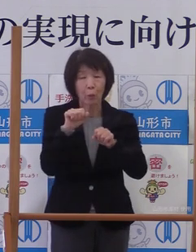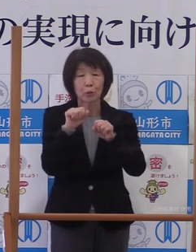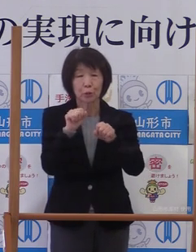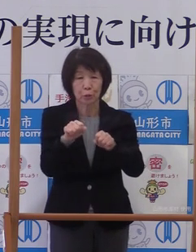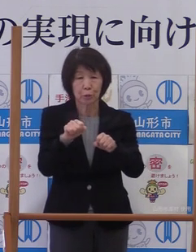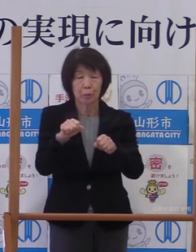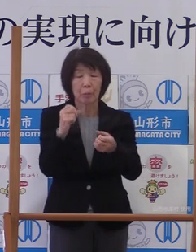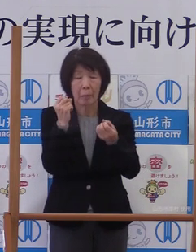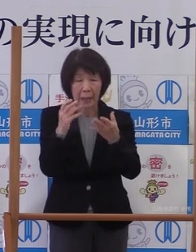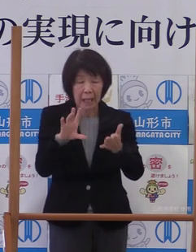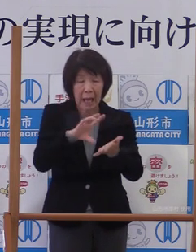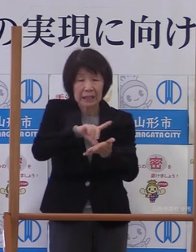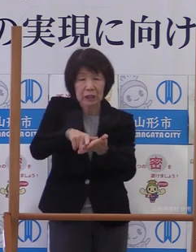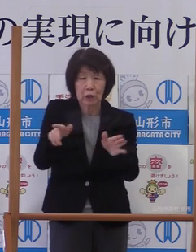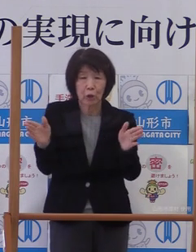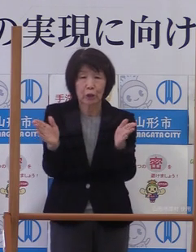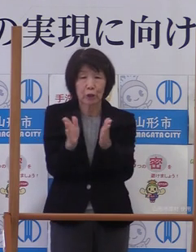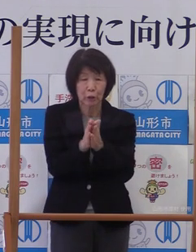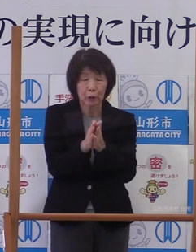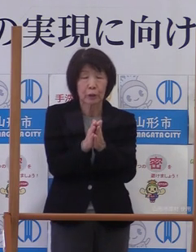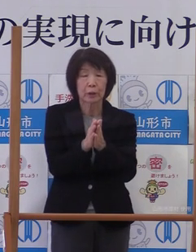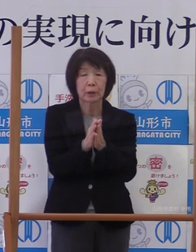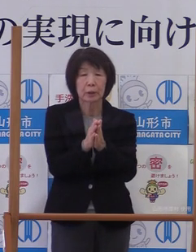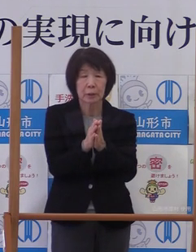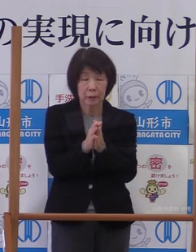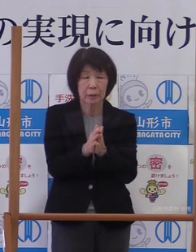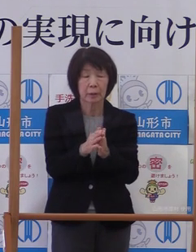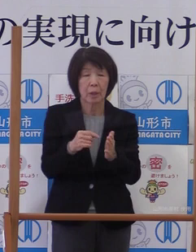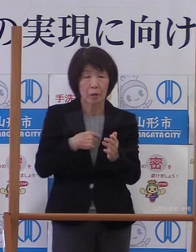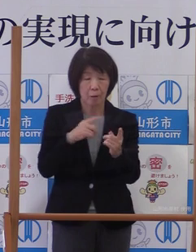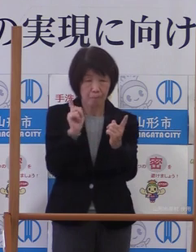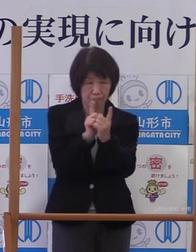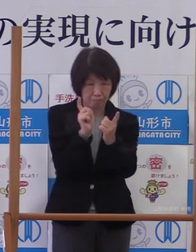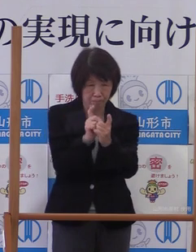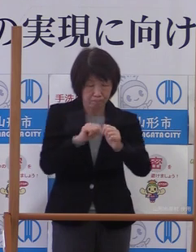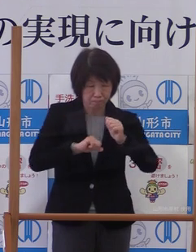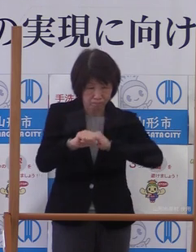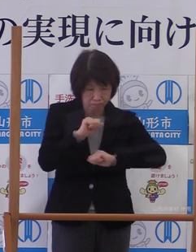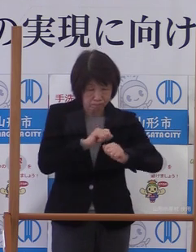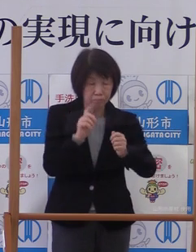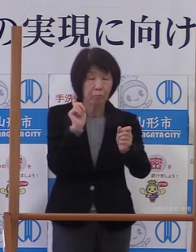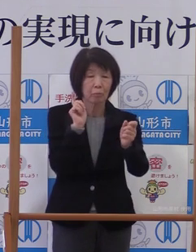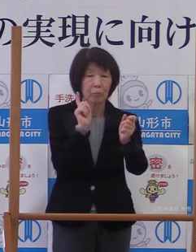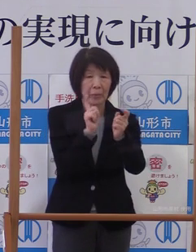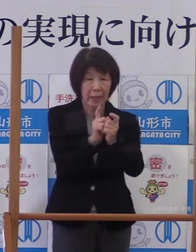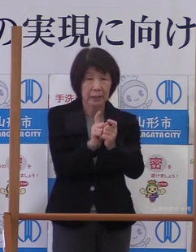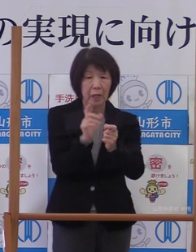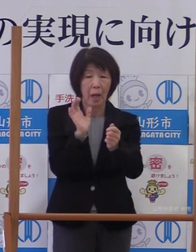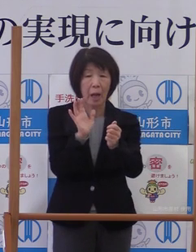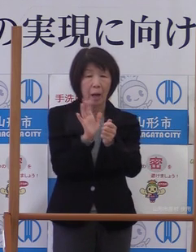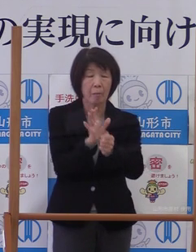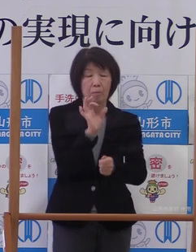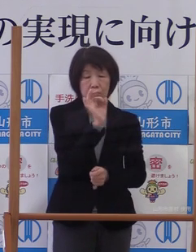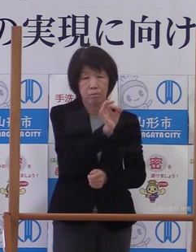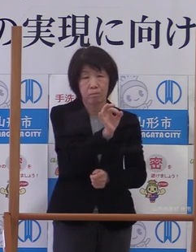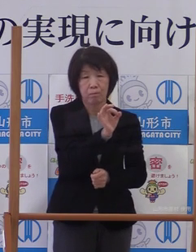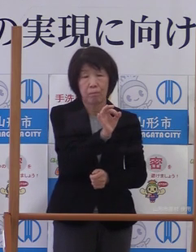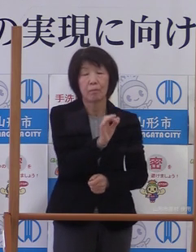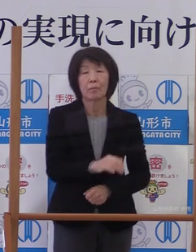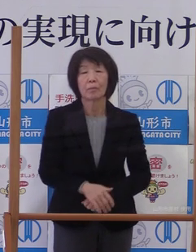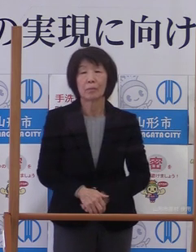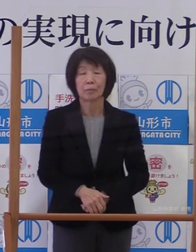に地域が一体となり、自らがその対策に取り組む活動に対し補助を行います。